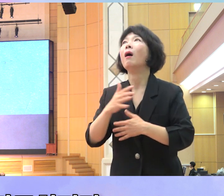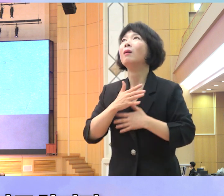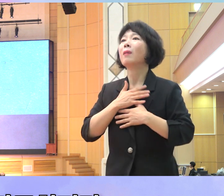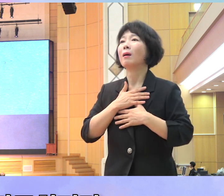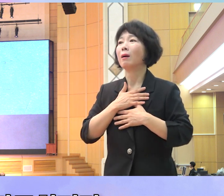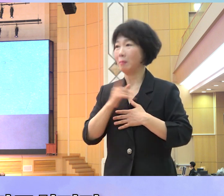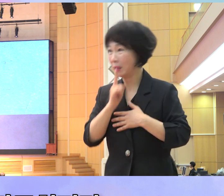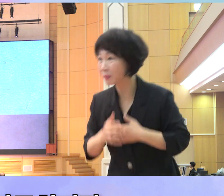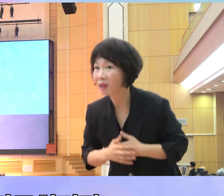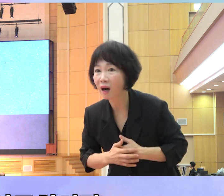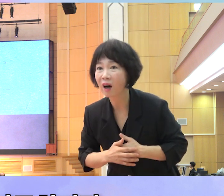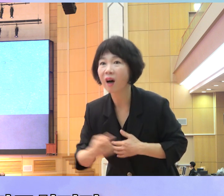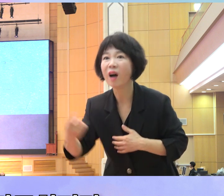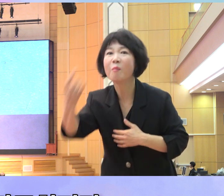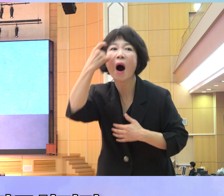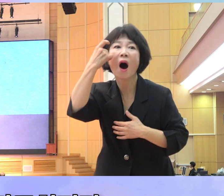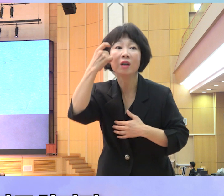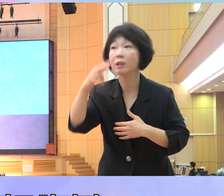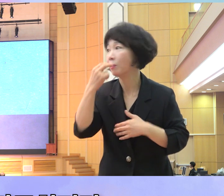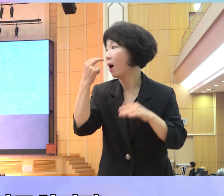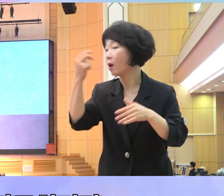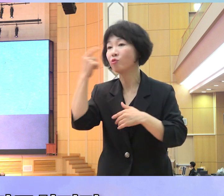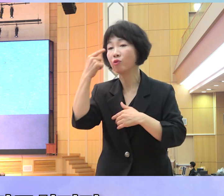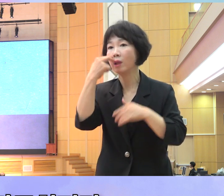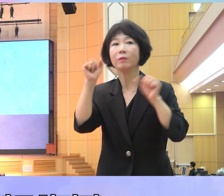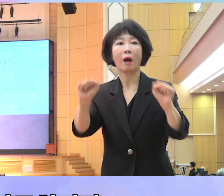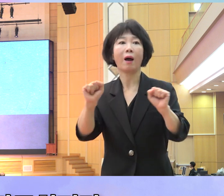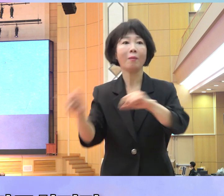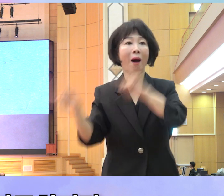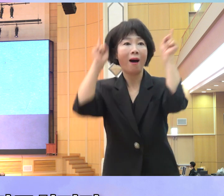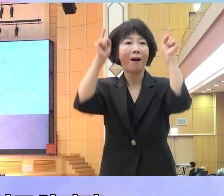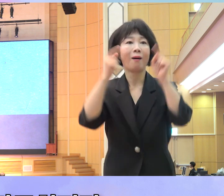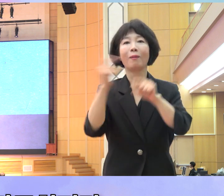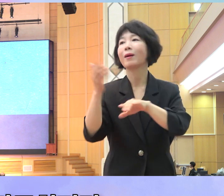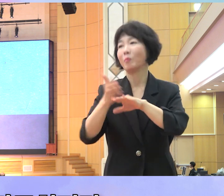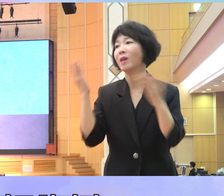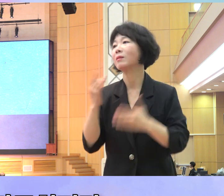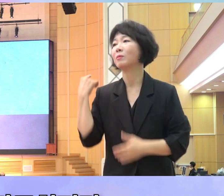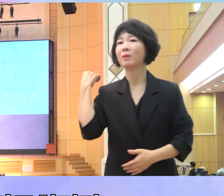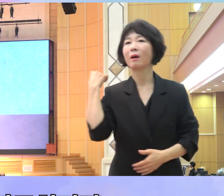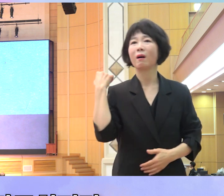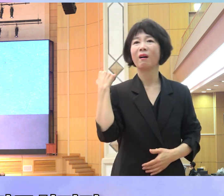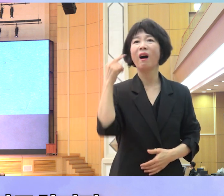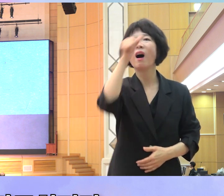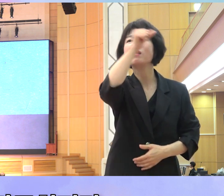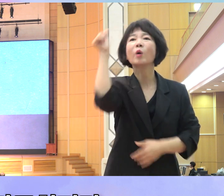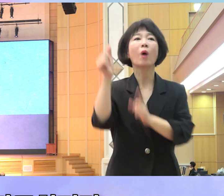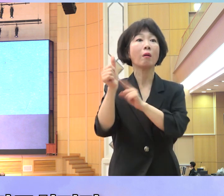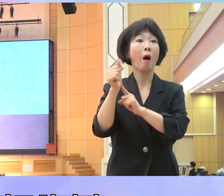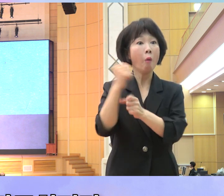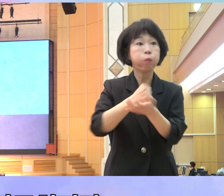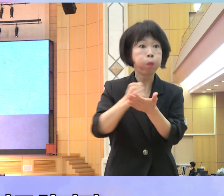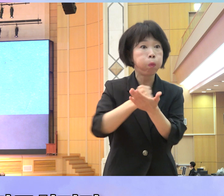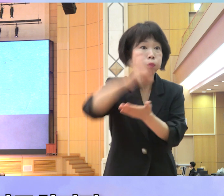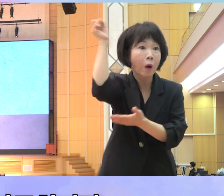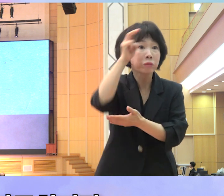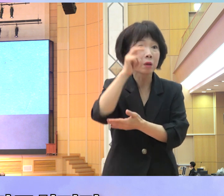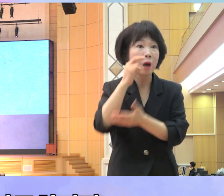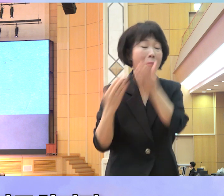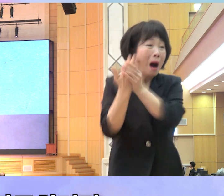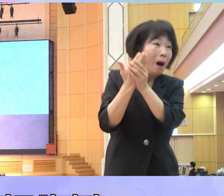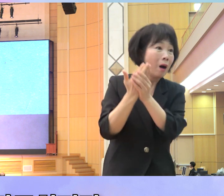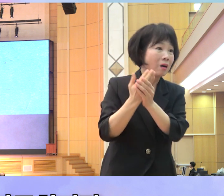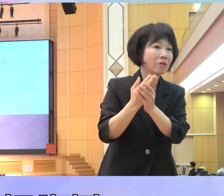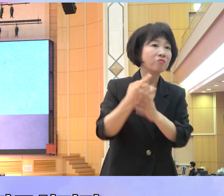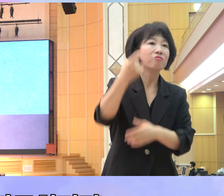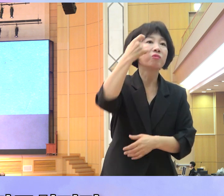할렐루야 감사한 게 지금 이 자리에 와서 앉아 계신 거예요. 그러니까 저는요, 우리 장로님 다치셨지. 안타깝지.